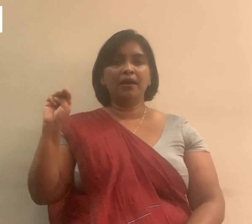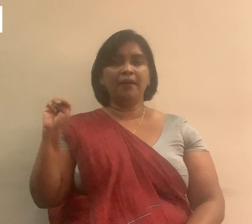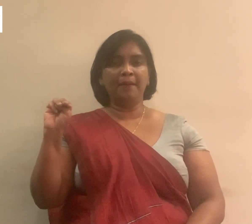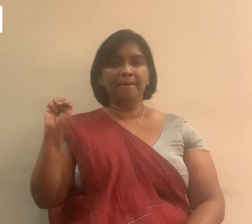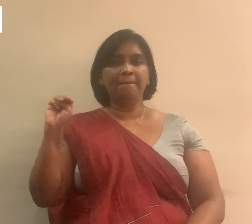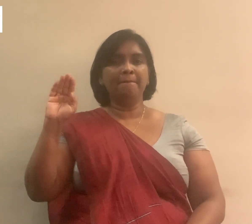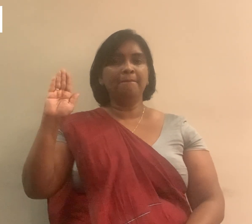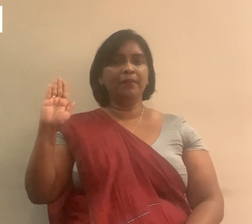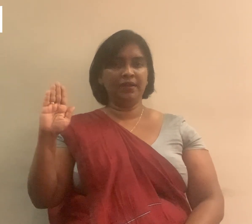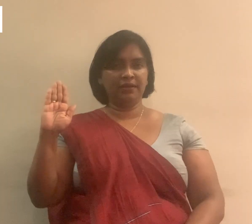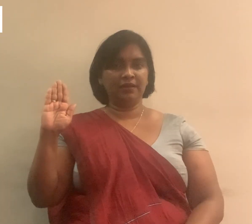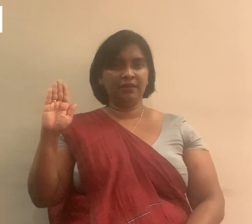ම